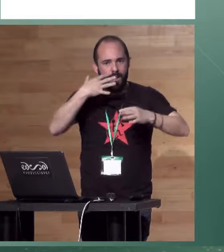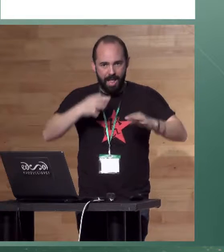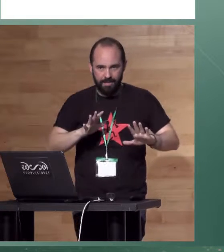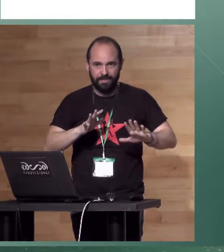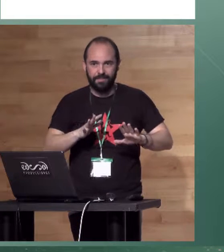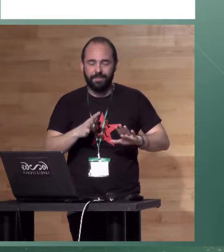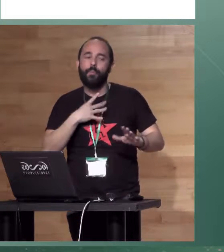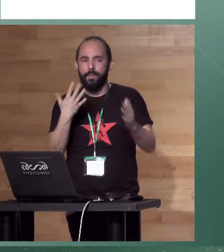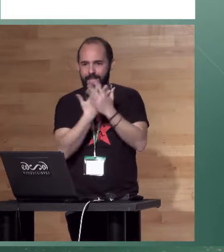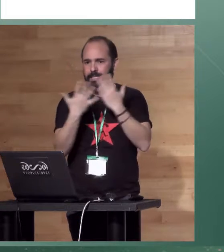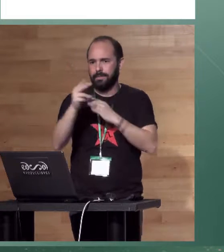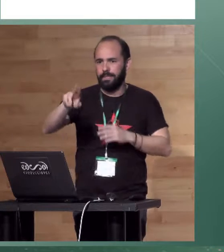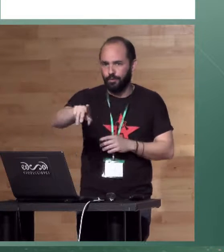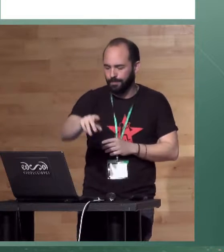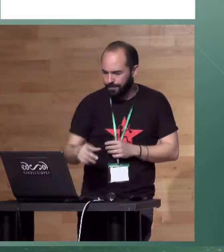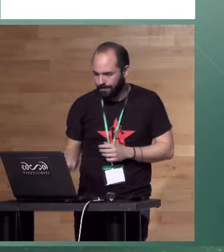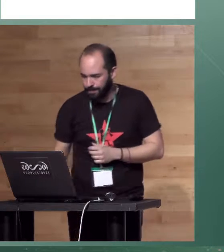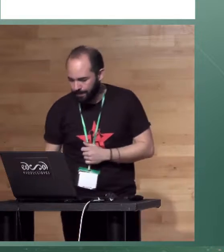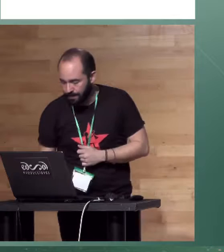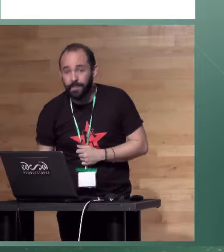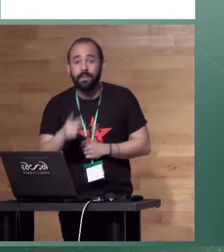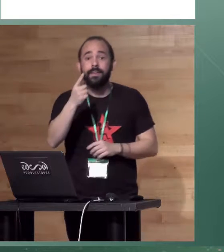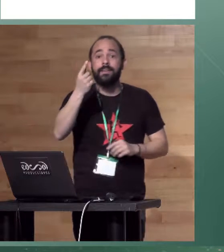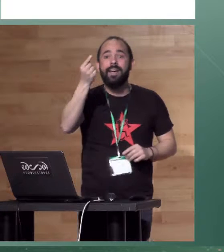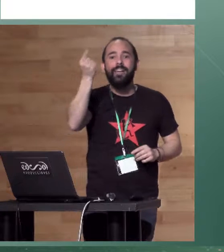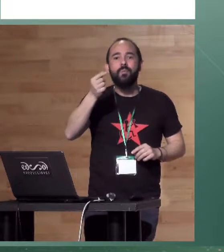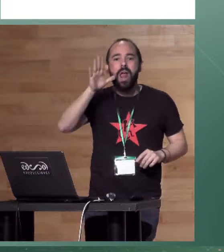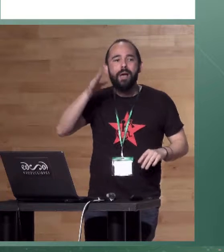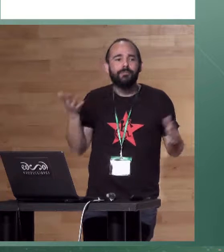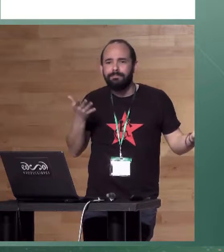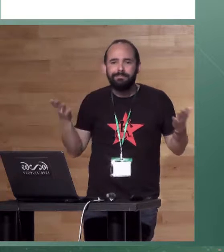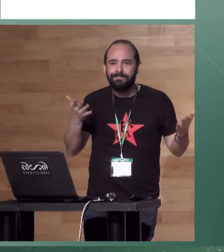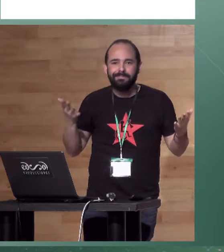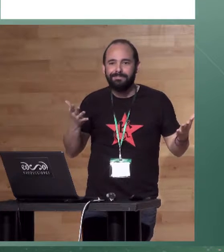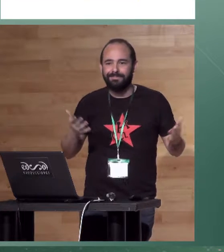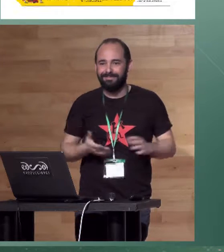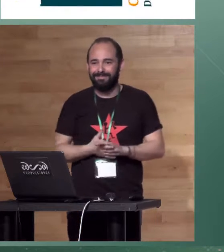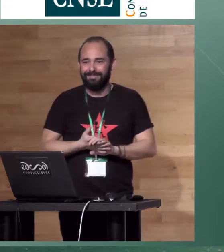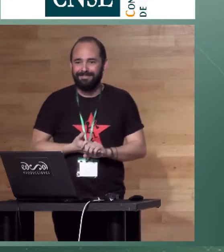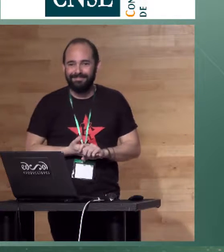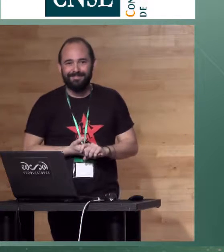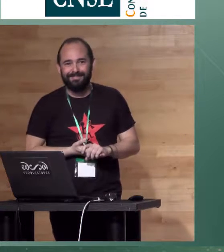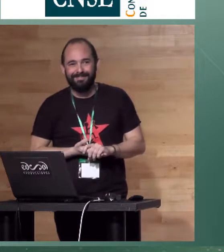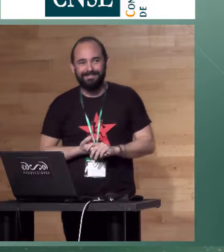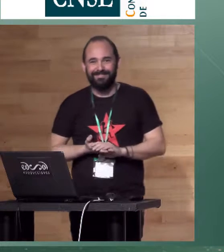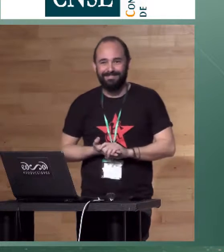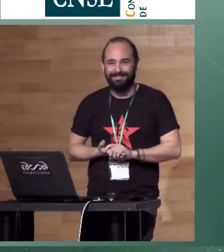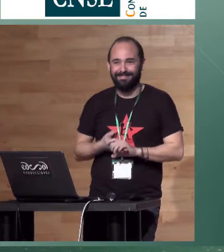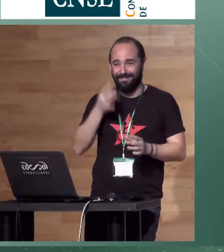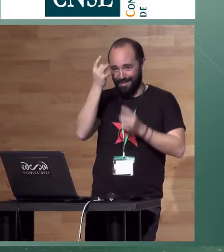Normalmente el reportaje es lo real, si es verdad que se puede mezclar con la ficción. ¿Dibujos animados? ¿Qué son?